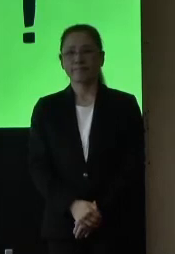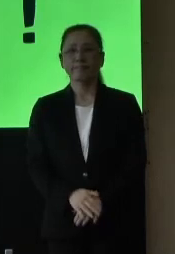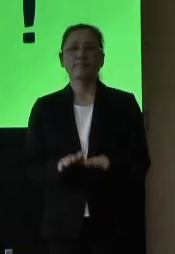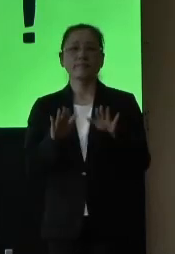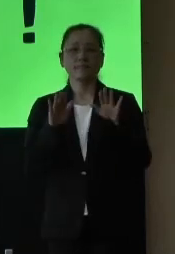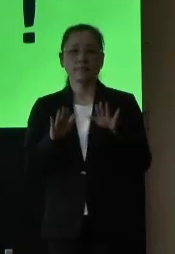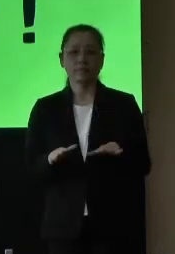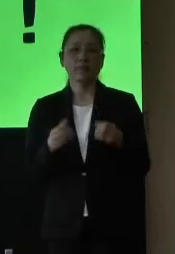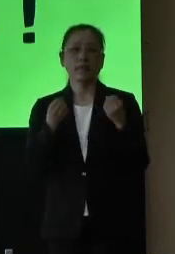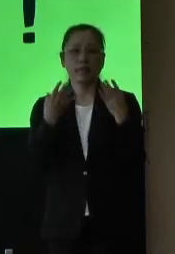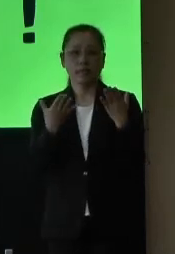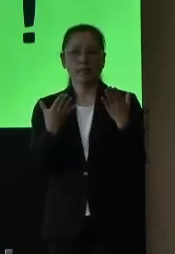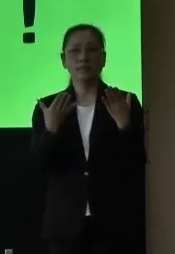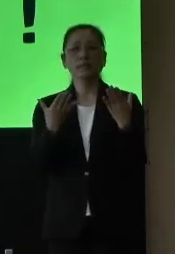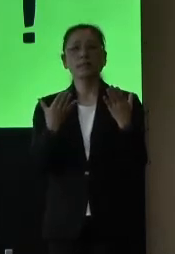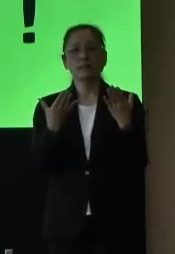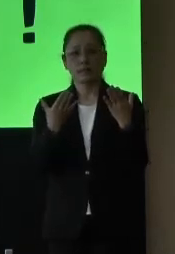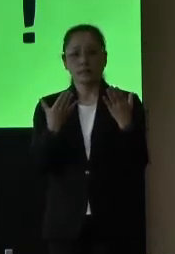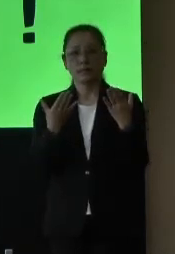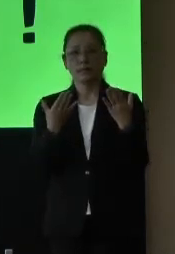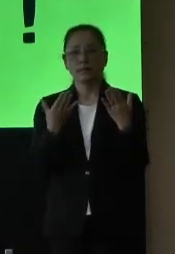本日は新たに、